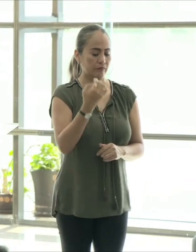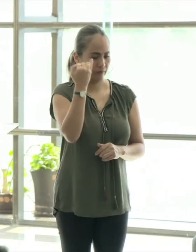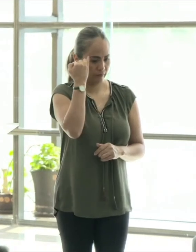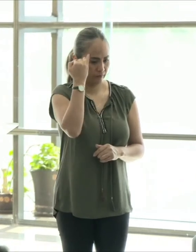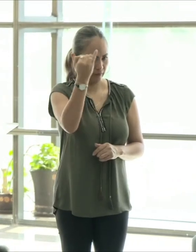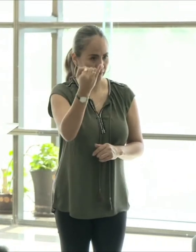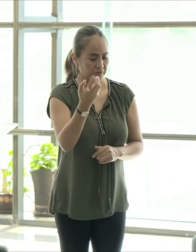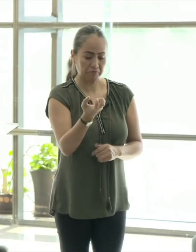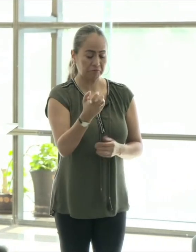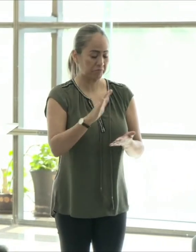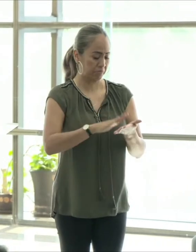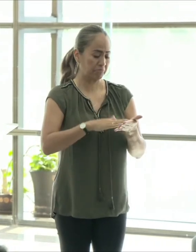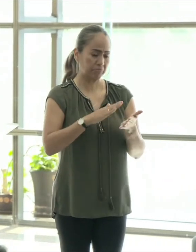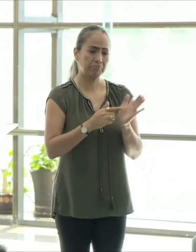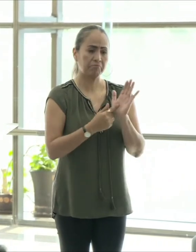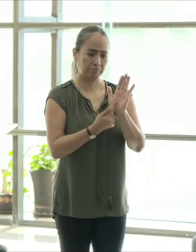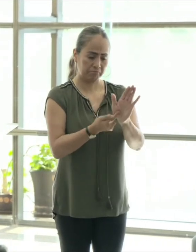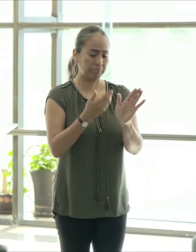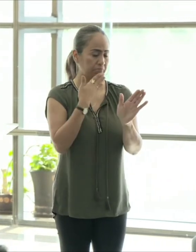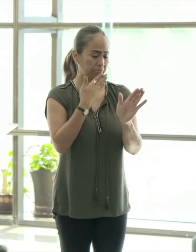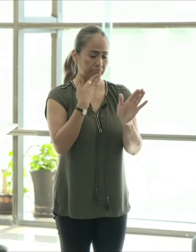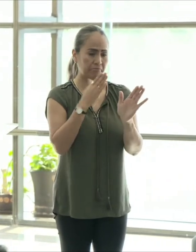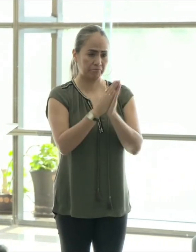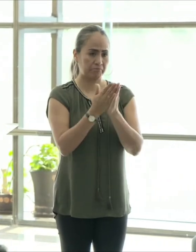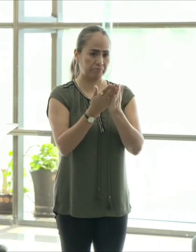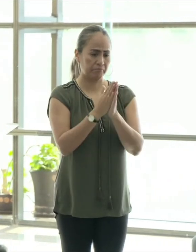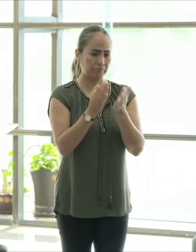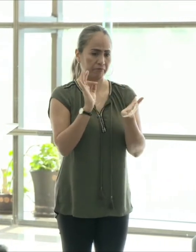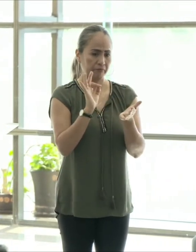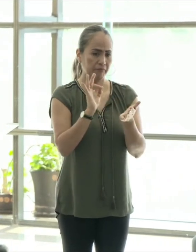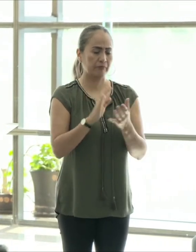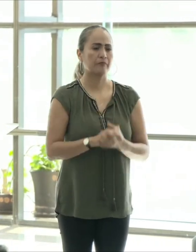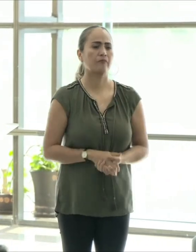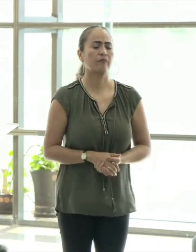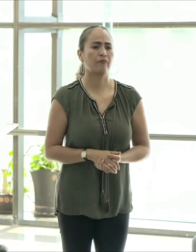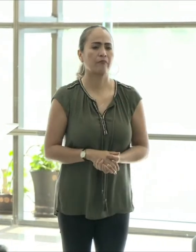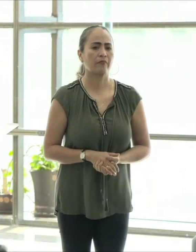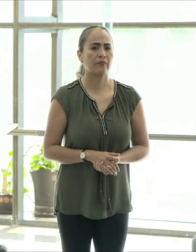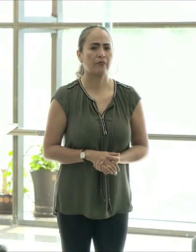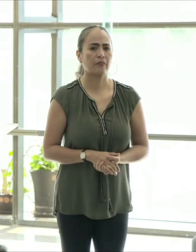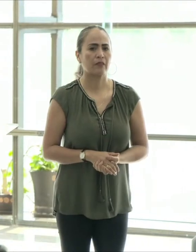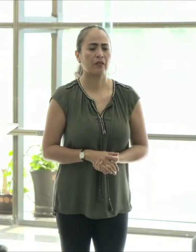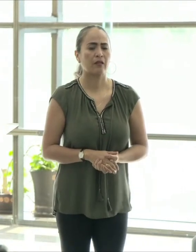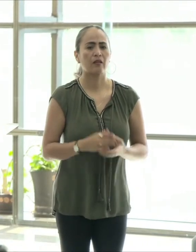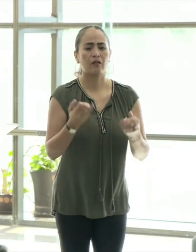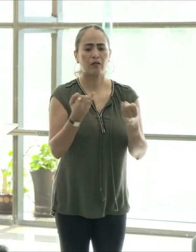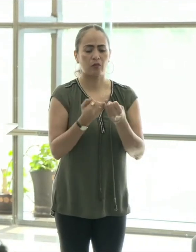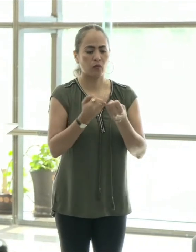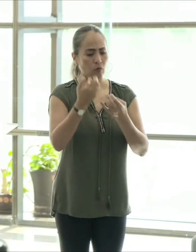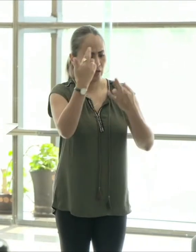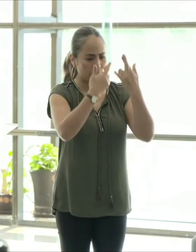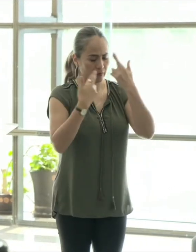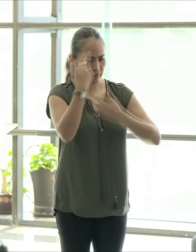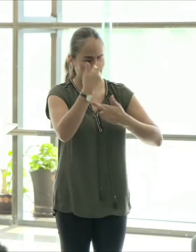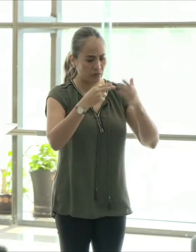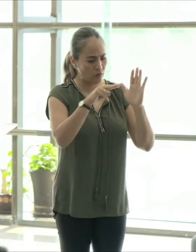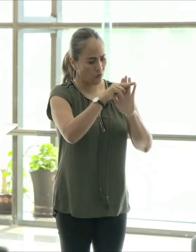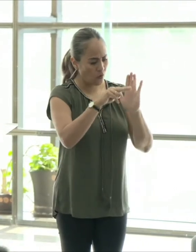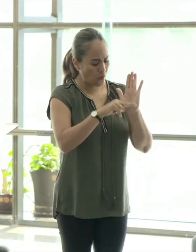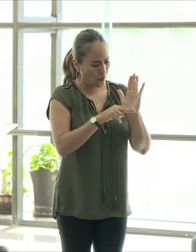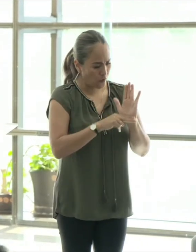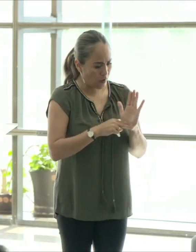es un muy buen documento además tomadas las líneas necesarias para escaparse en una revisión del marco normativo para